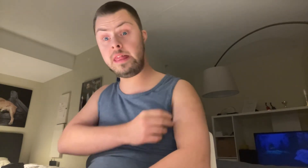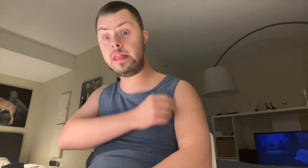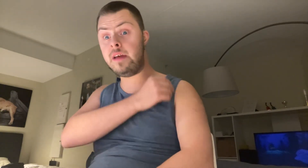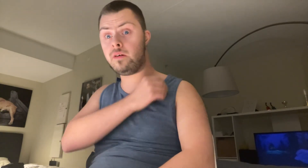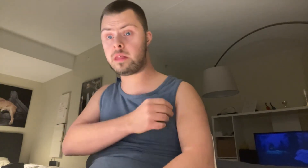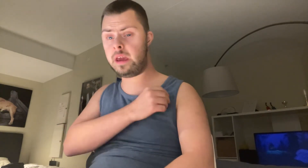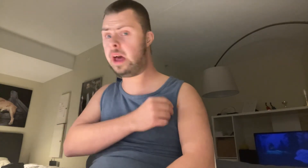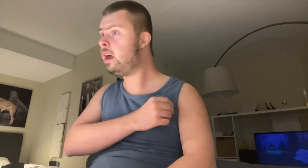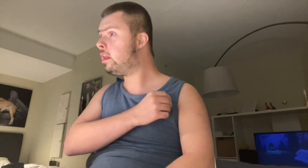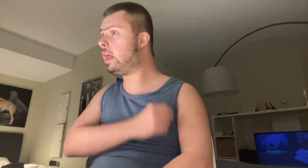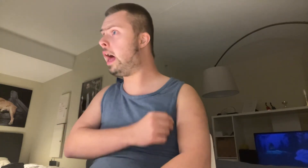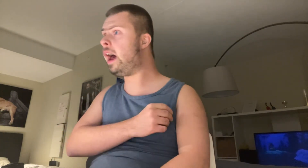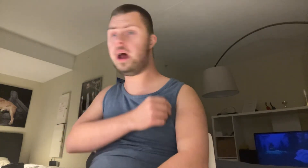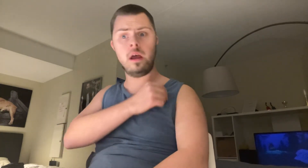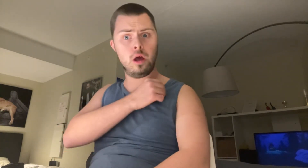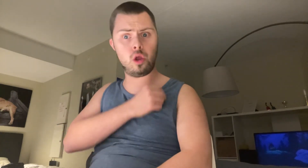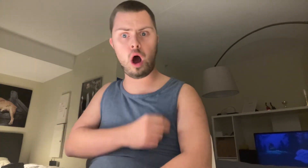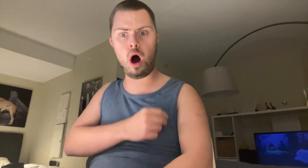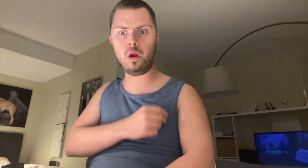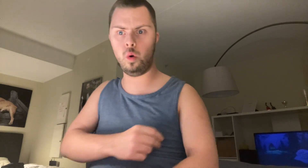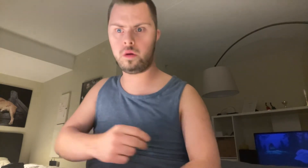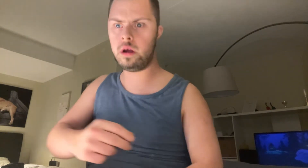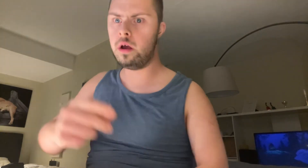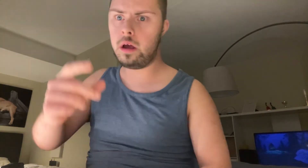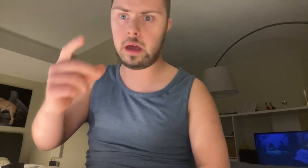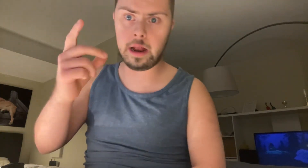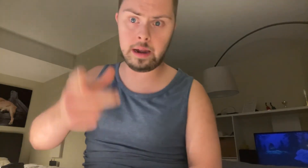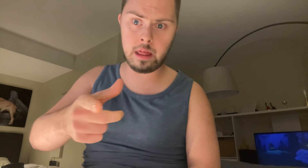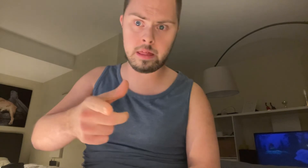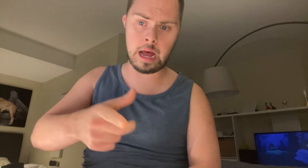Ni får se det här jag har gjort. Listan.